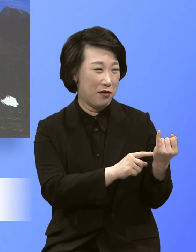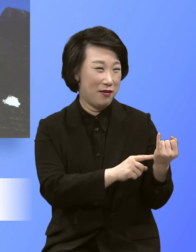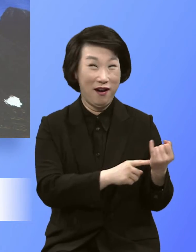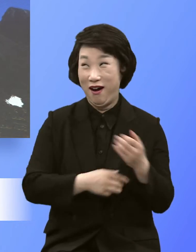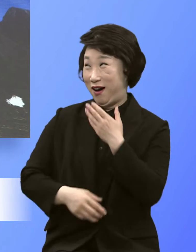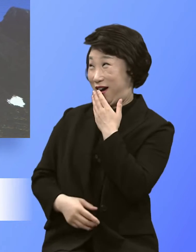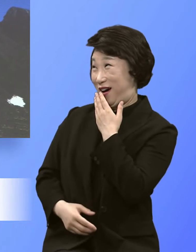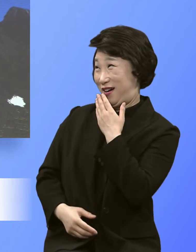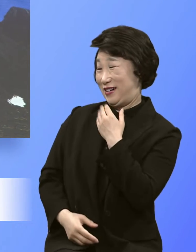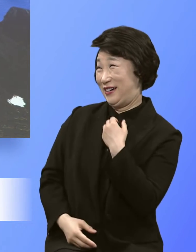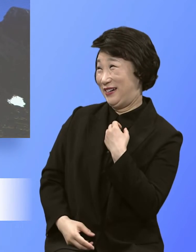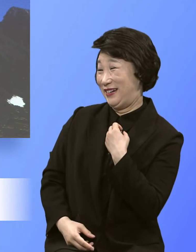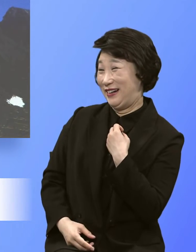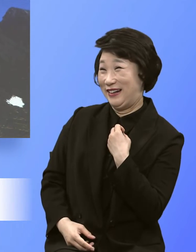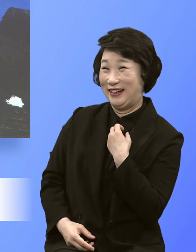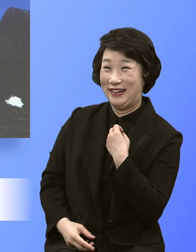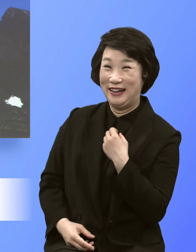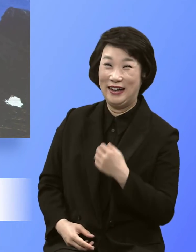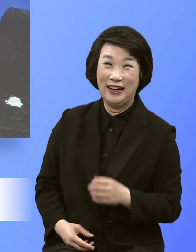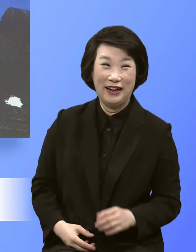그래요?